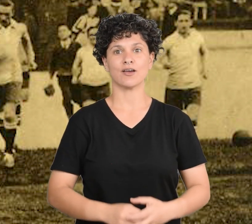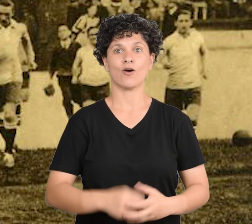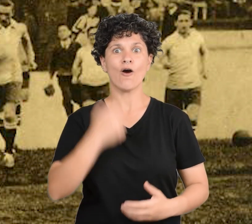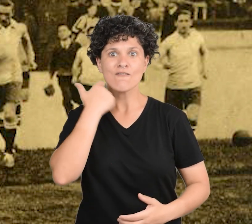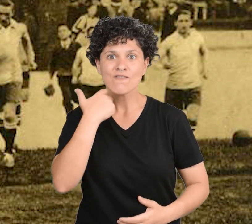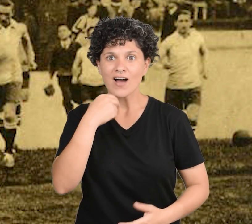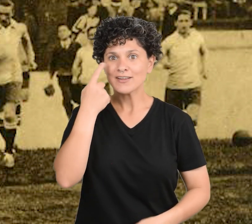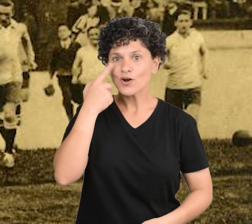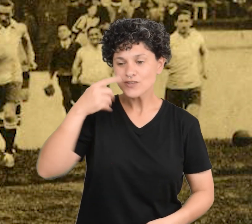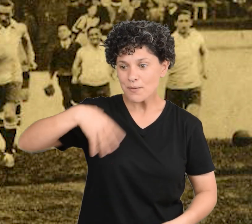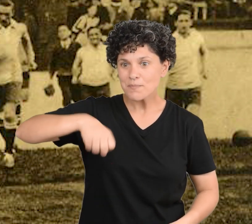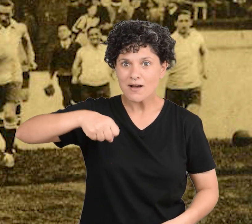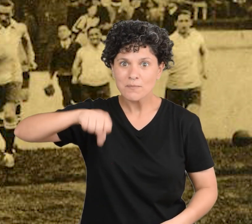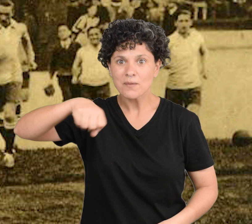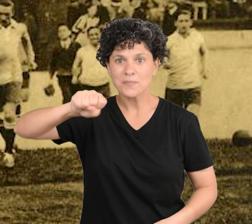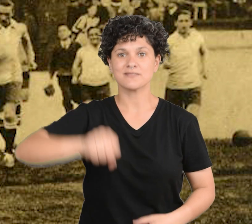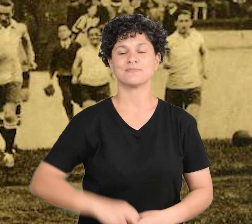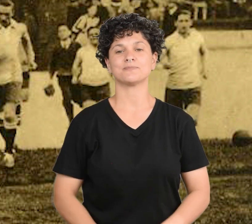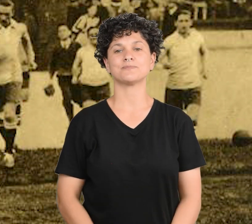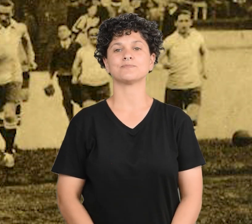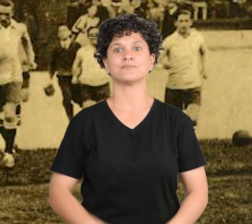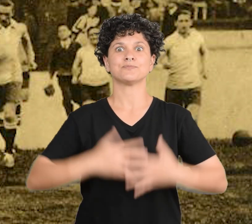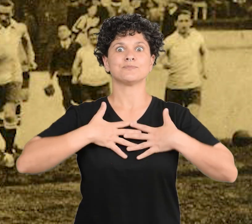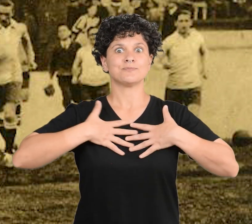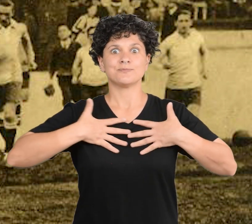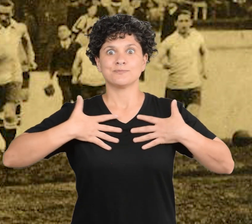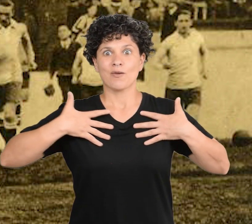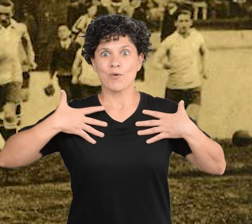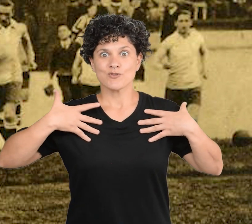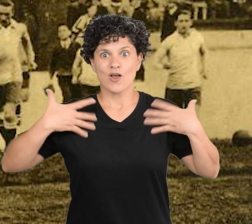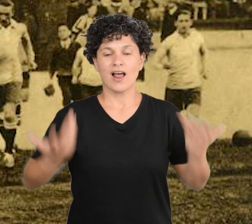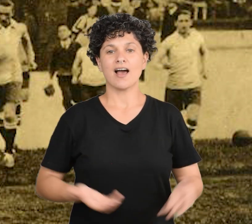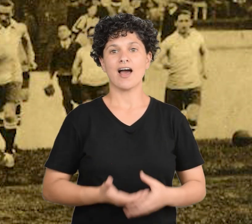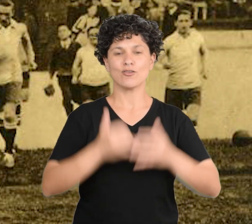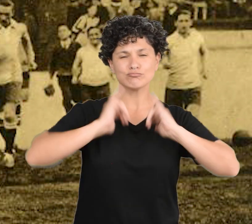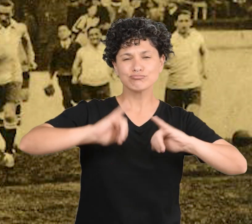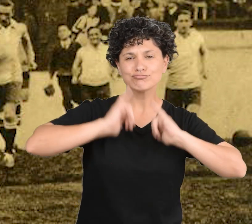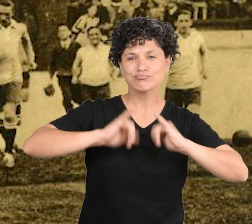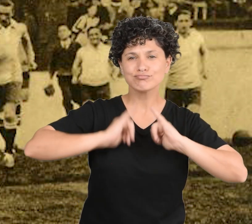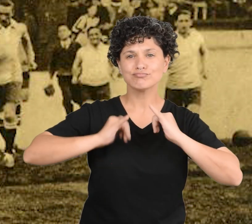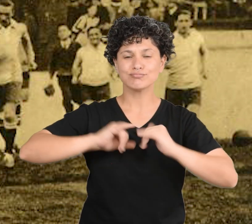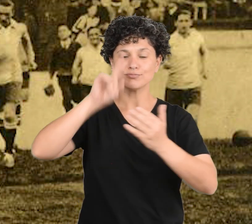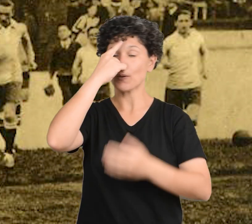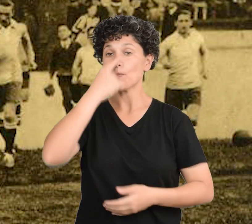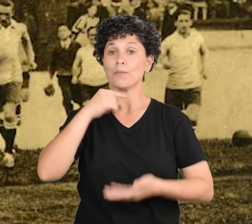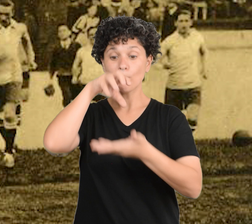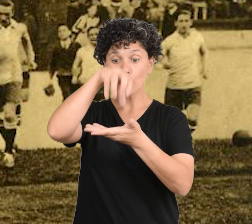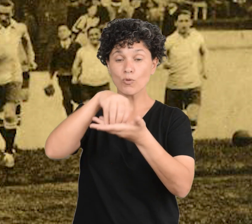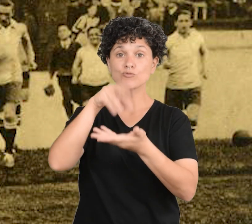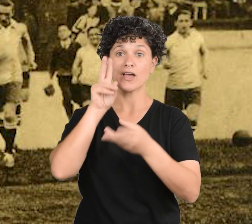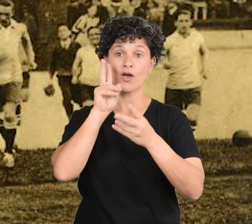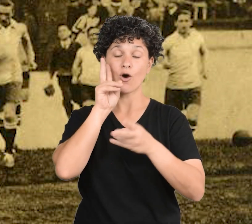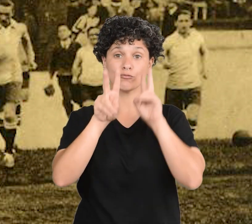completo, visitando los sitios más emblemáticos de Montevideo, tenía aún mucho por descubrir. La